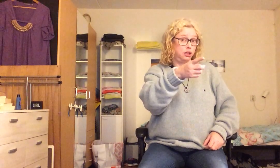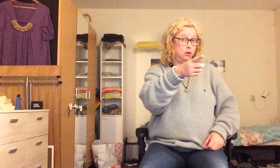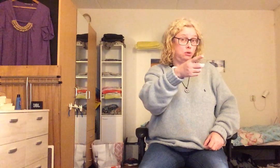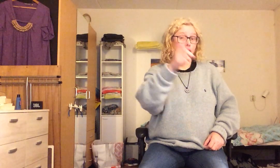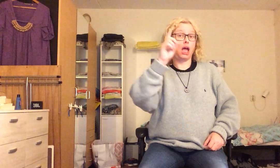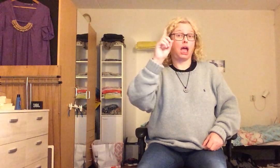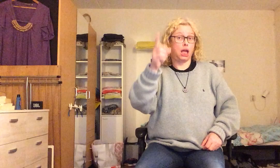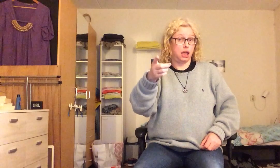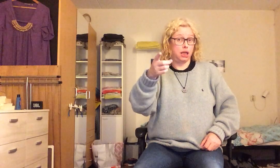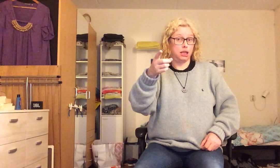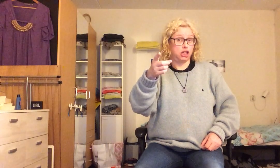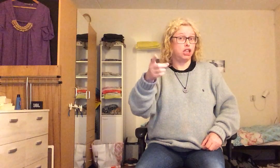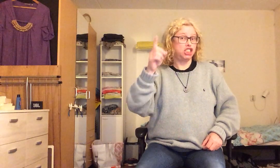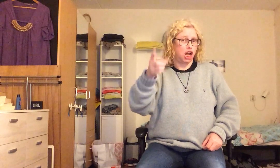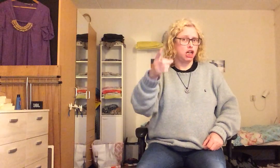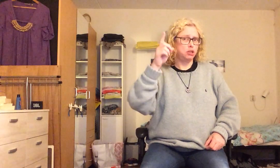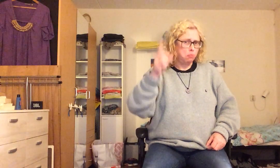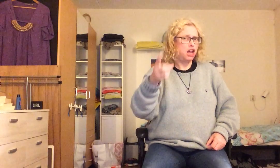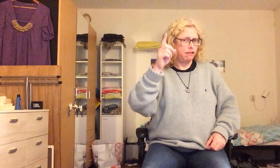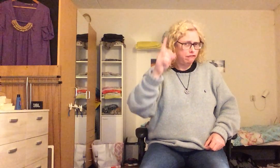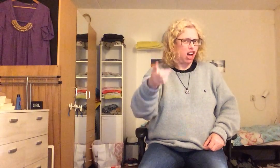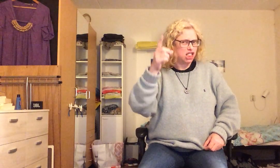you. Beste suckers, motherfuckers.